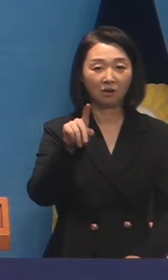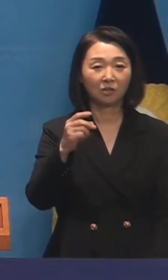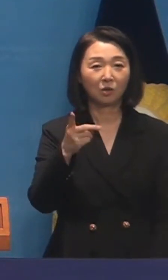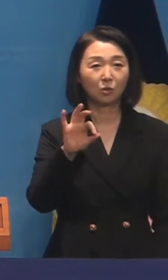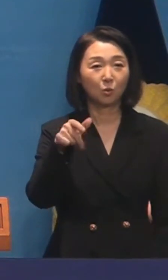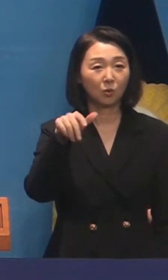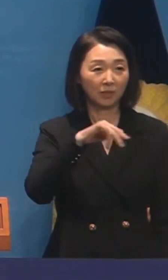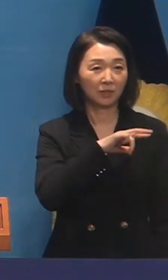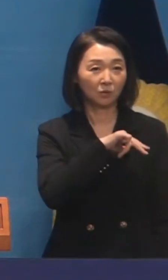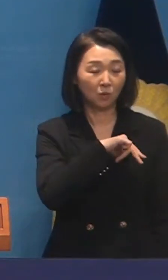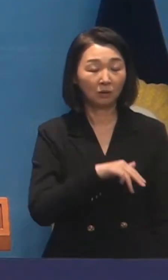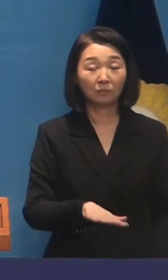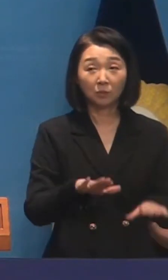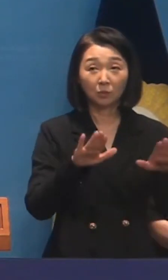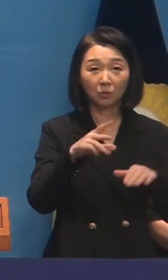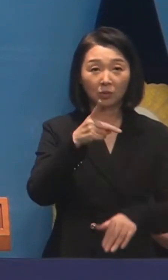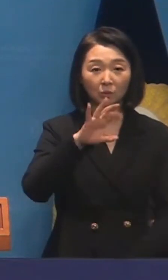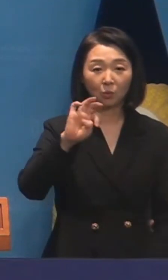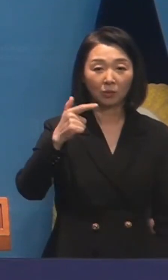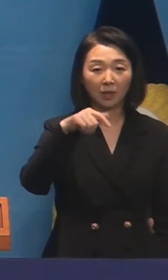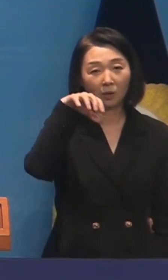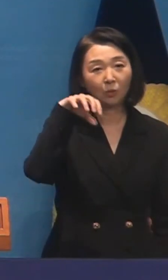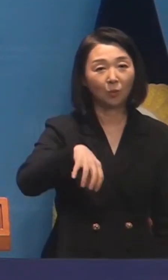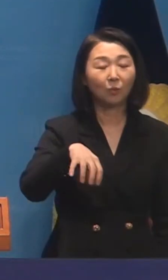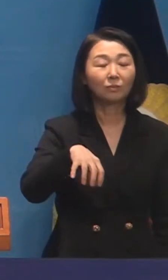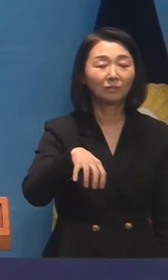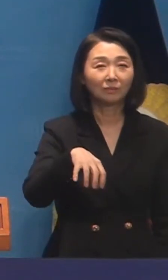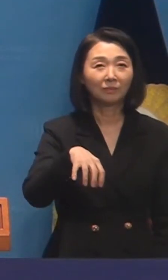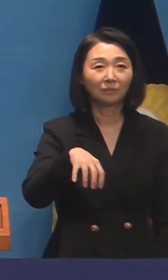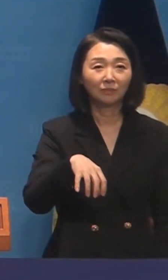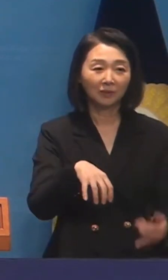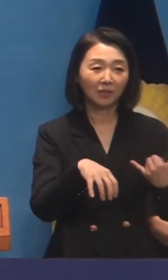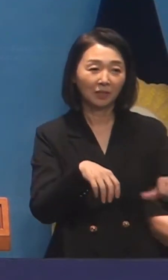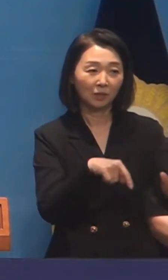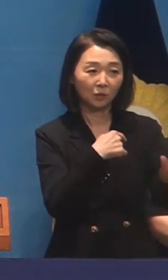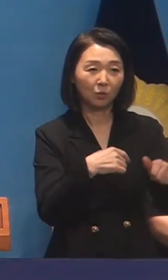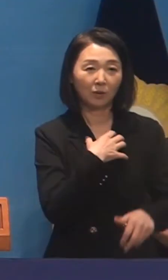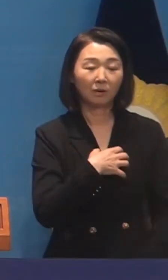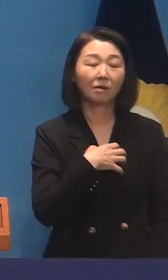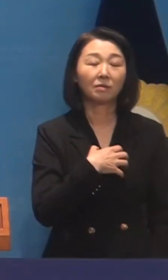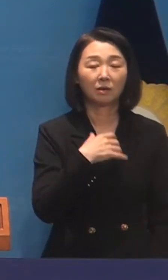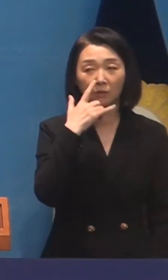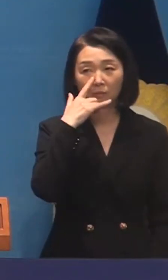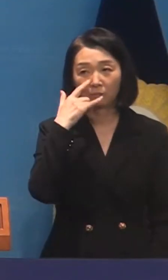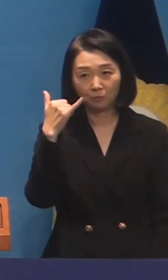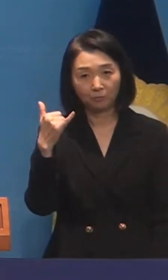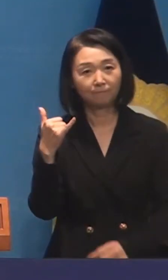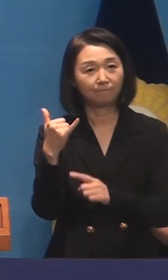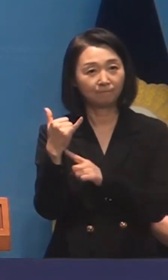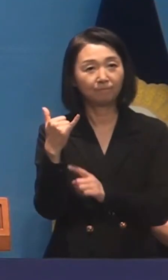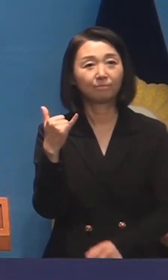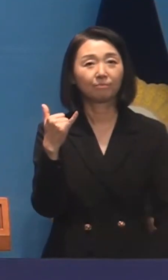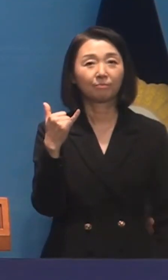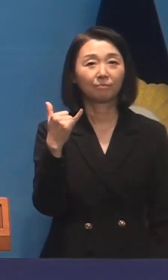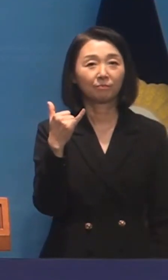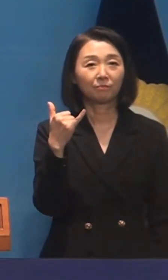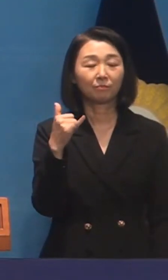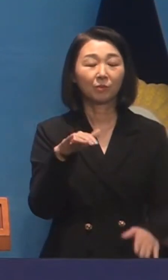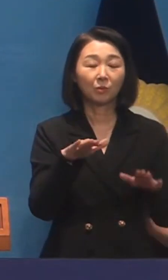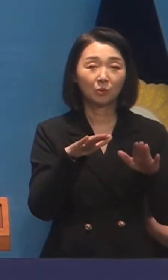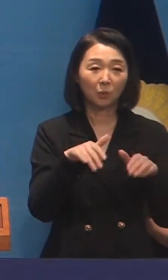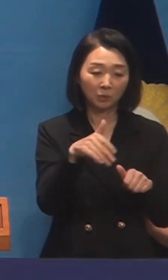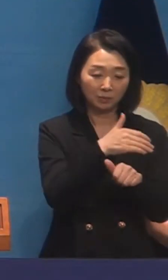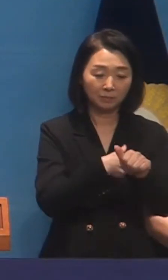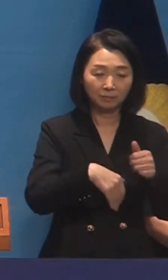오늘 이제 동탄에서 자녀들의 교육을 걱정하는 우리 학부모님들께서 현안에